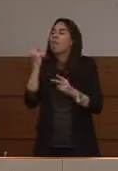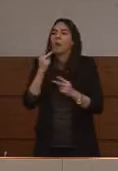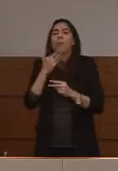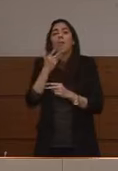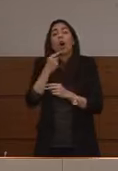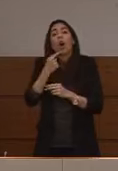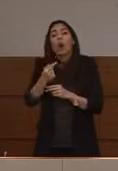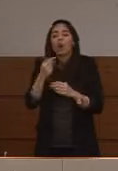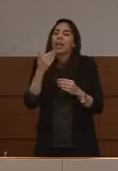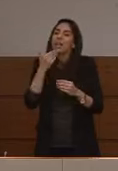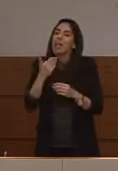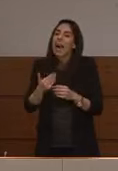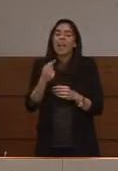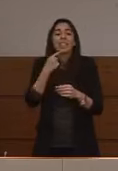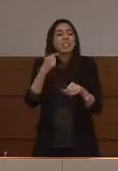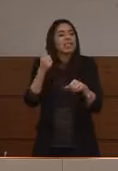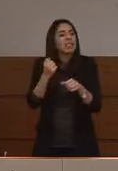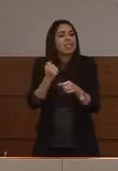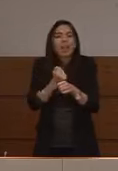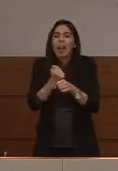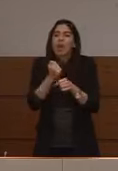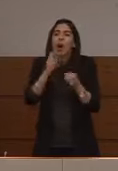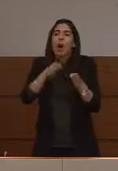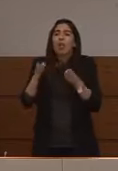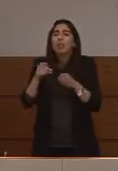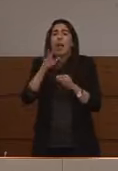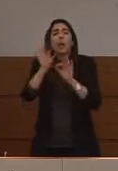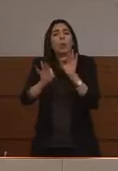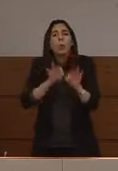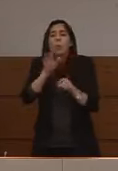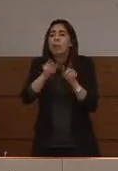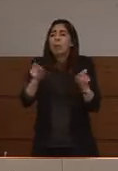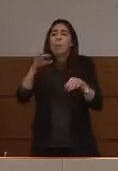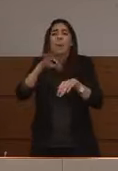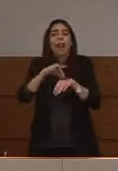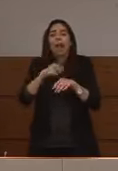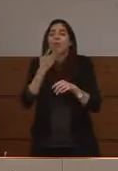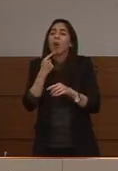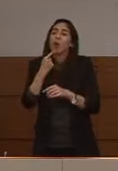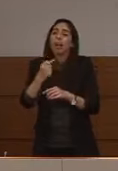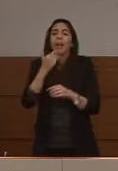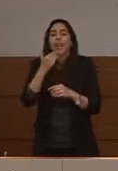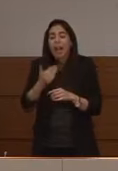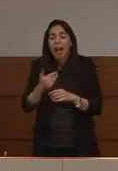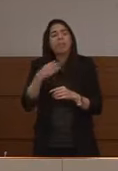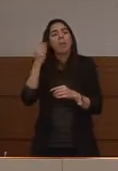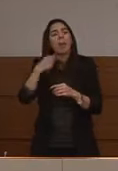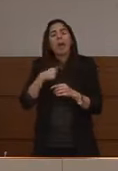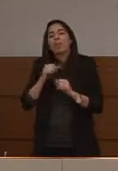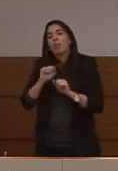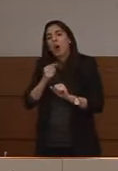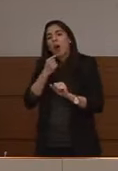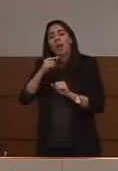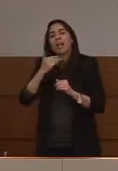tutti coloro che si stanno prendendo cura dei malati di cover di chan 9